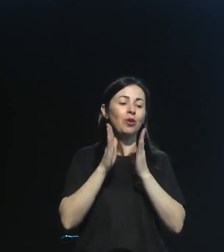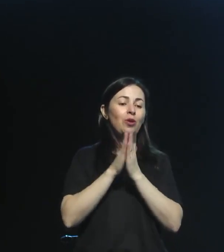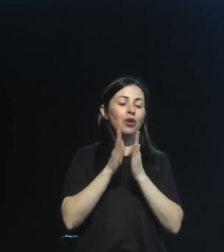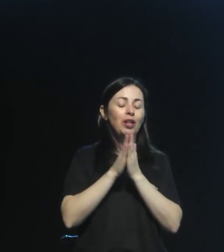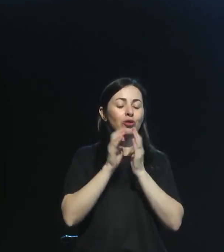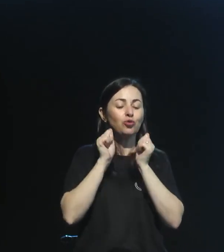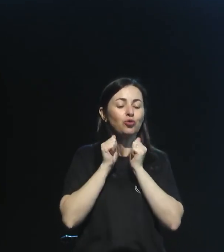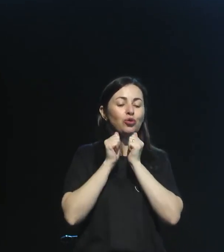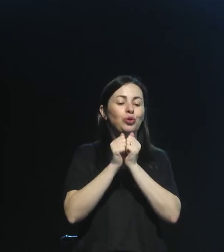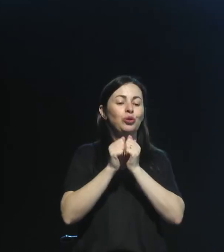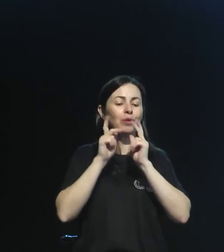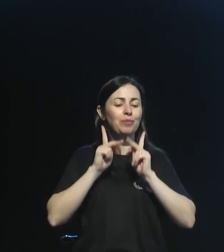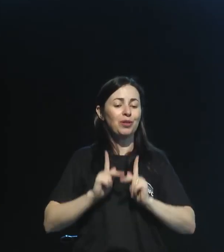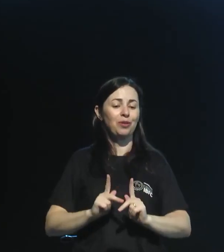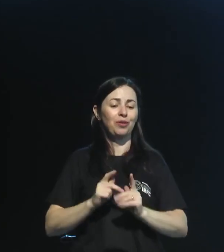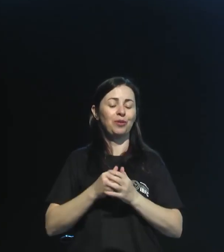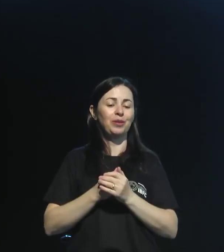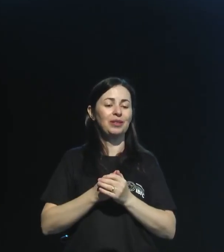reconhece